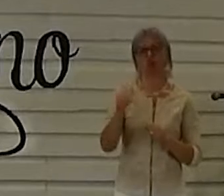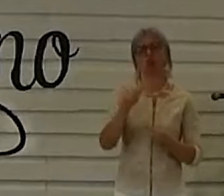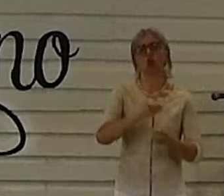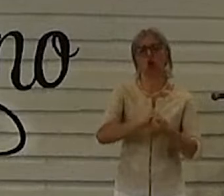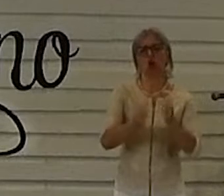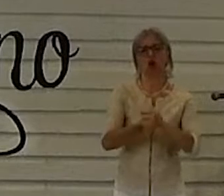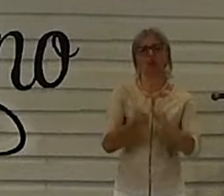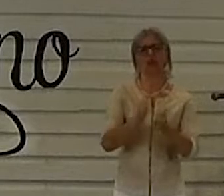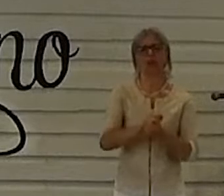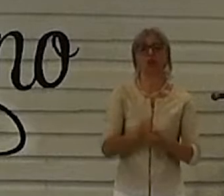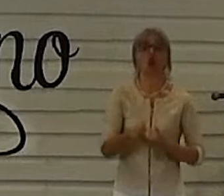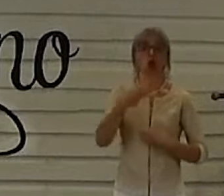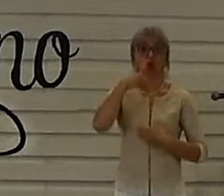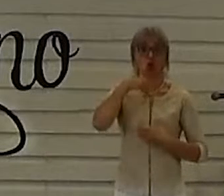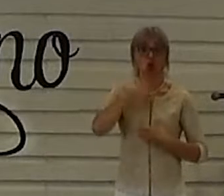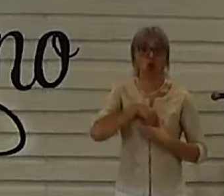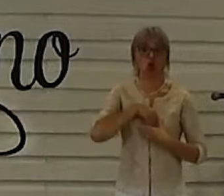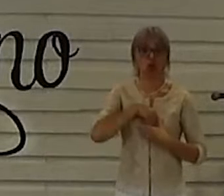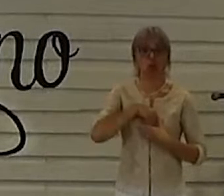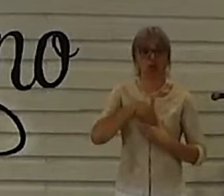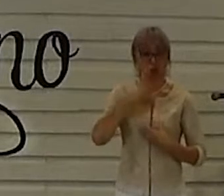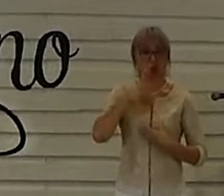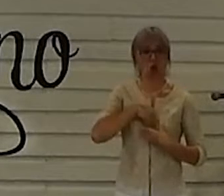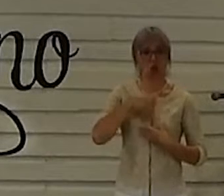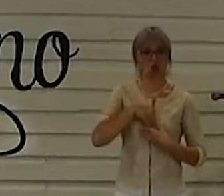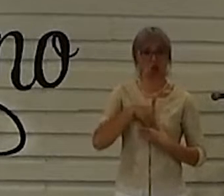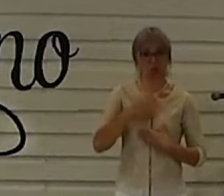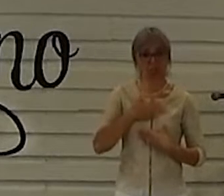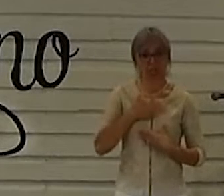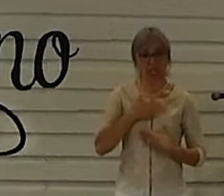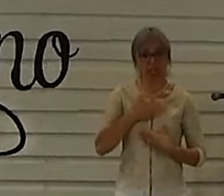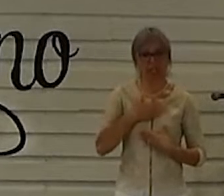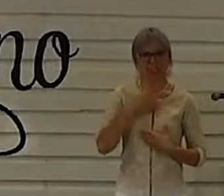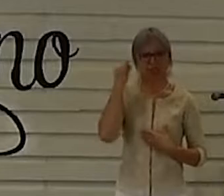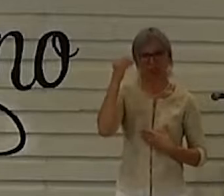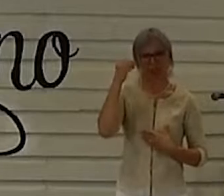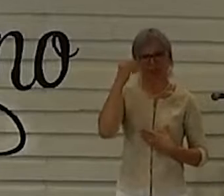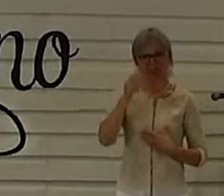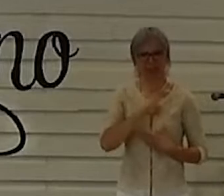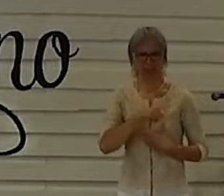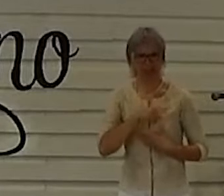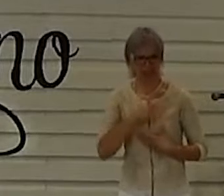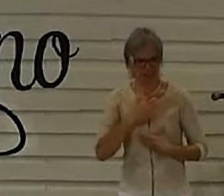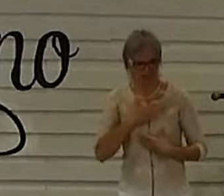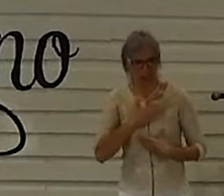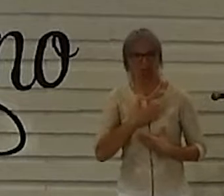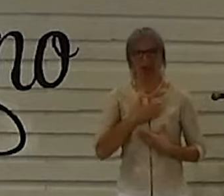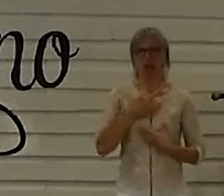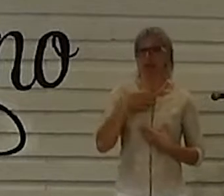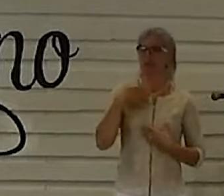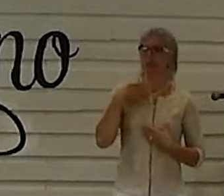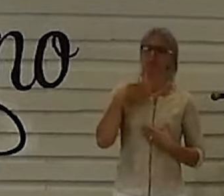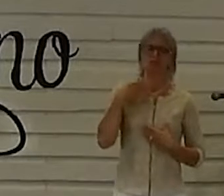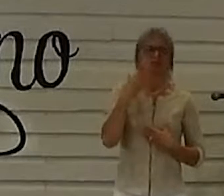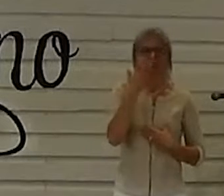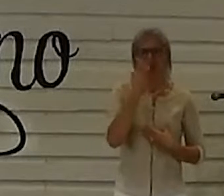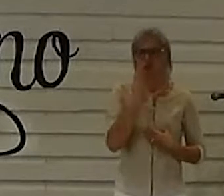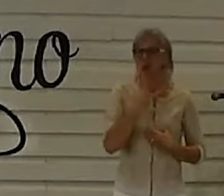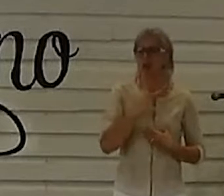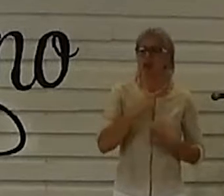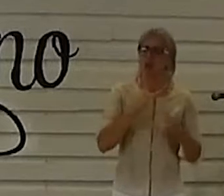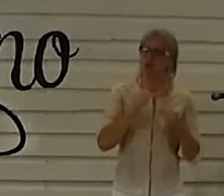Combattimento con noi stessi, i pensieri ci travolgono, ci prendono, ci vogliono allontanare dalla fede, ci portano tante cose, è